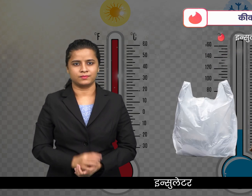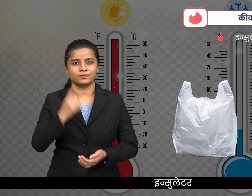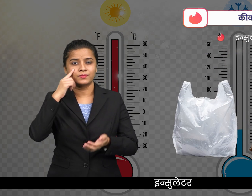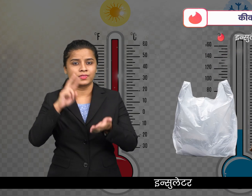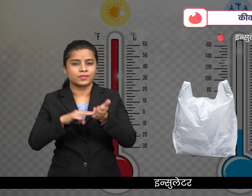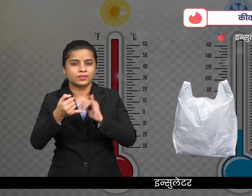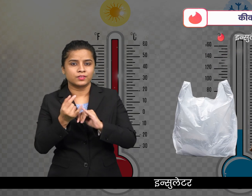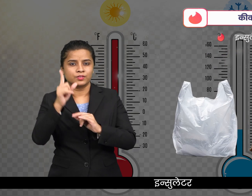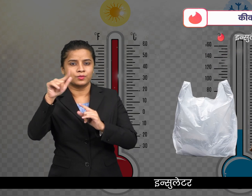इन्सुलेटर